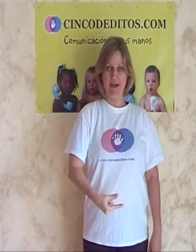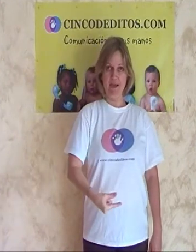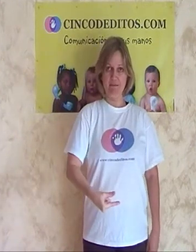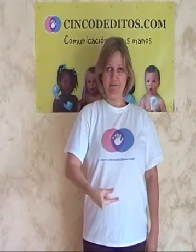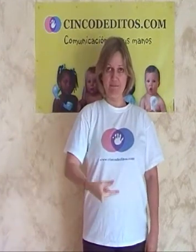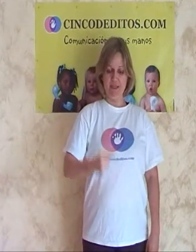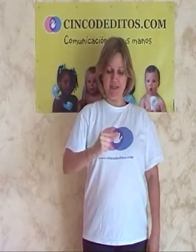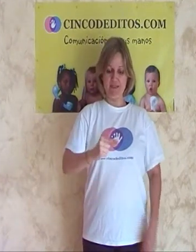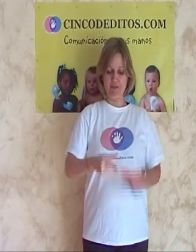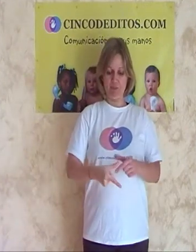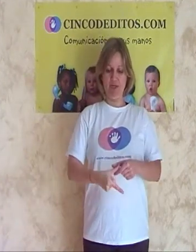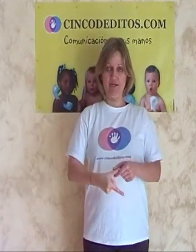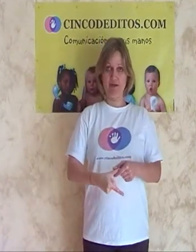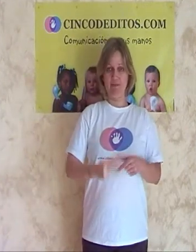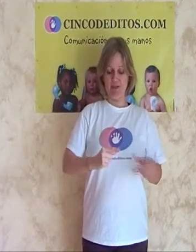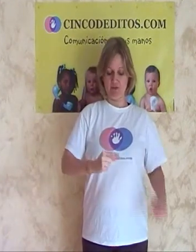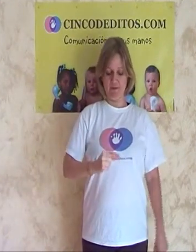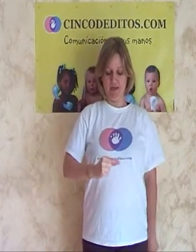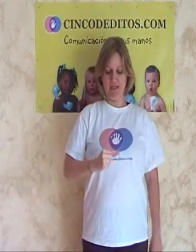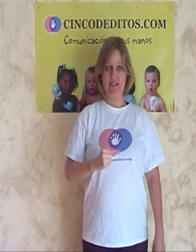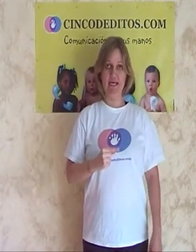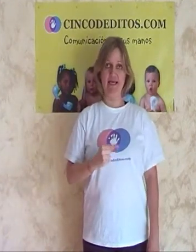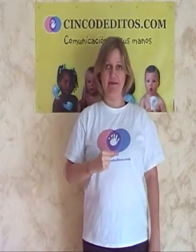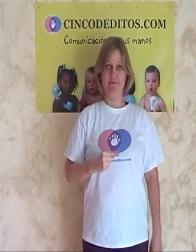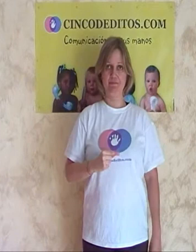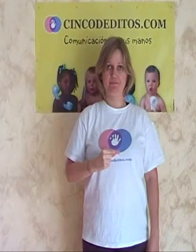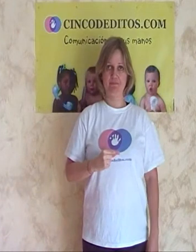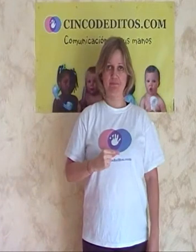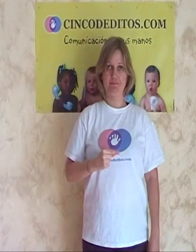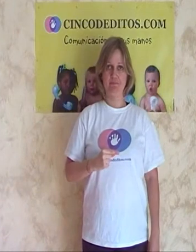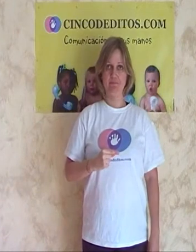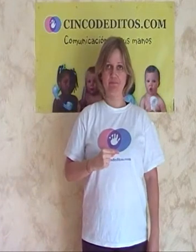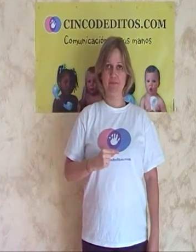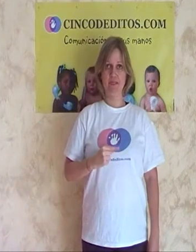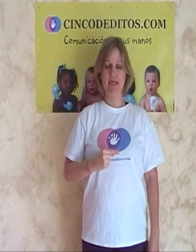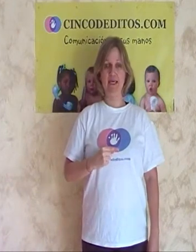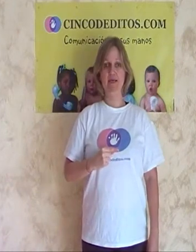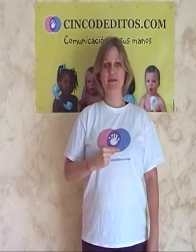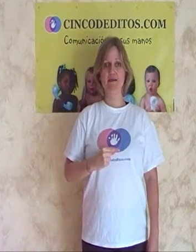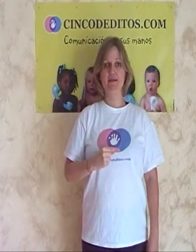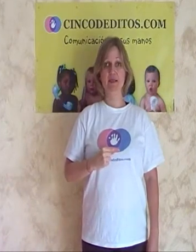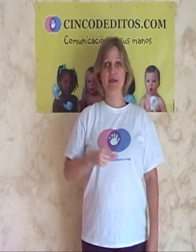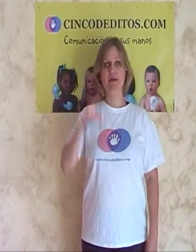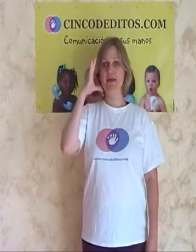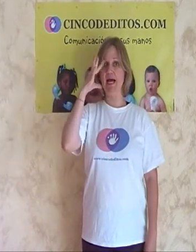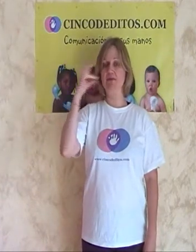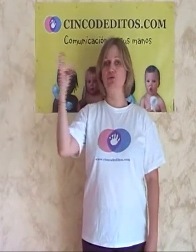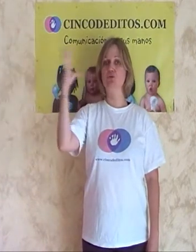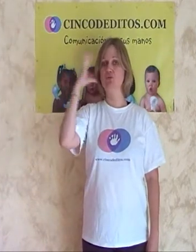¿Vale? Este pulgar realmente no se ve. Esta es la G. G de gato.